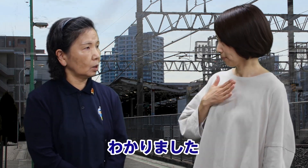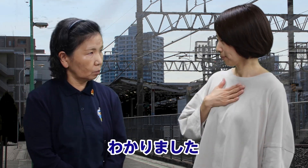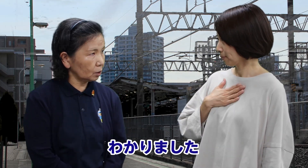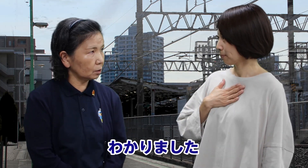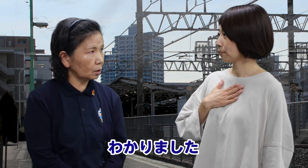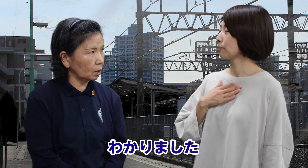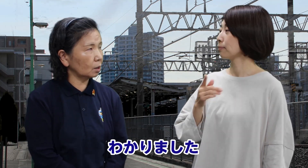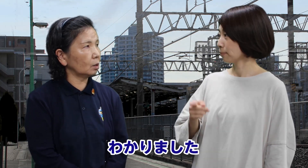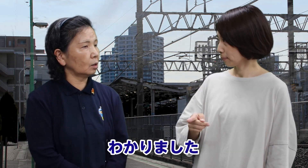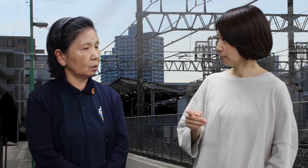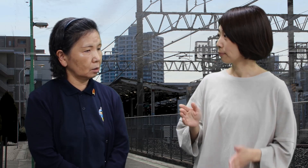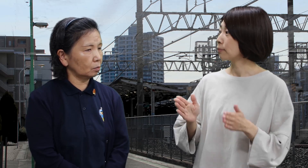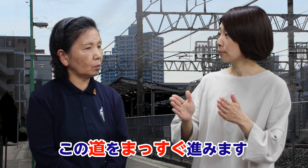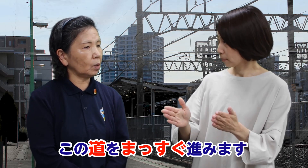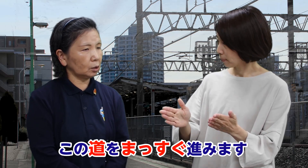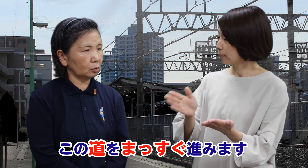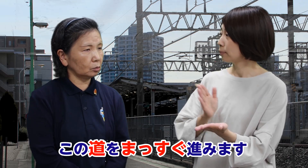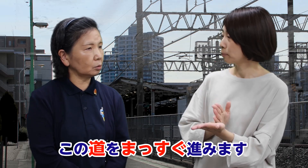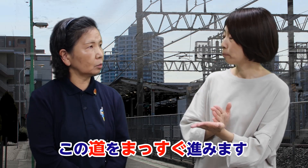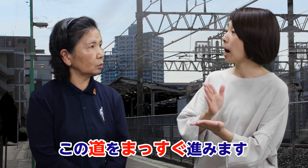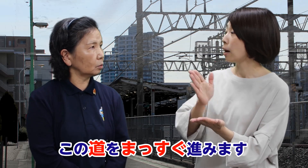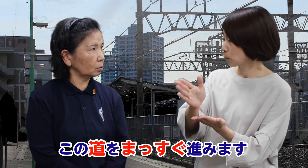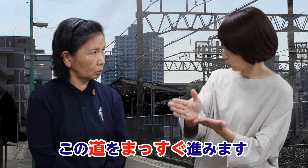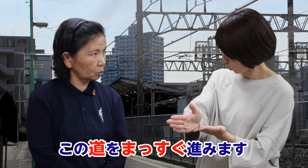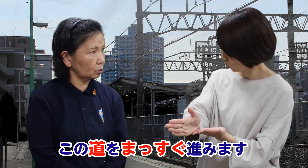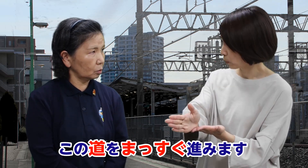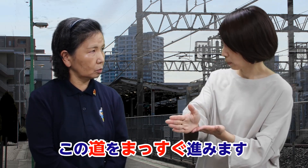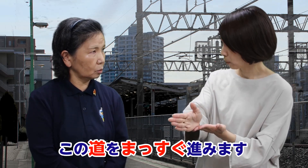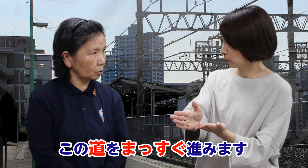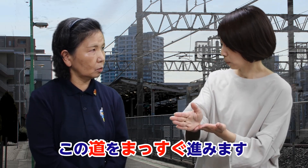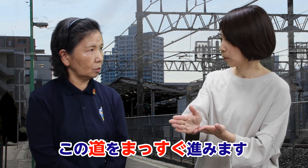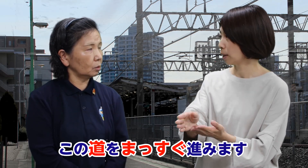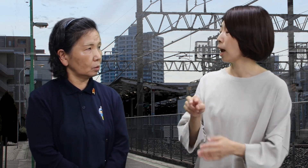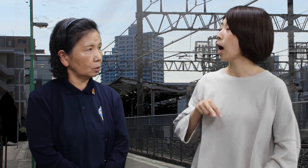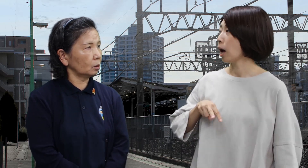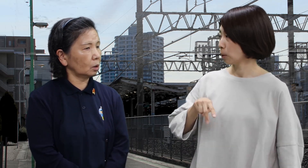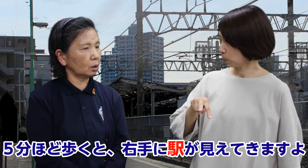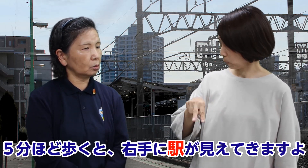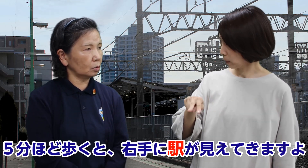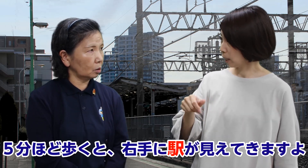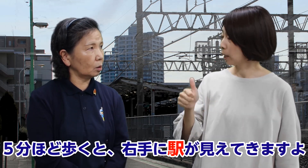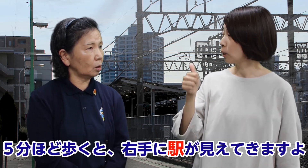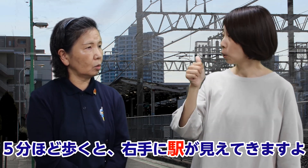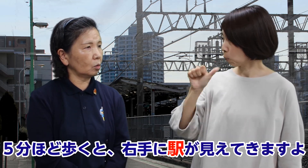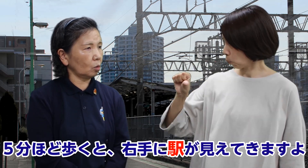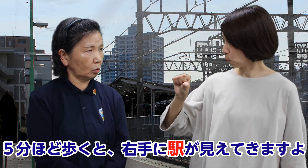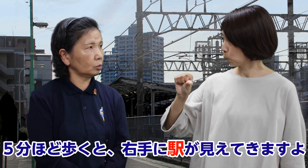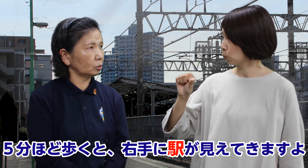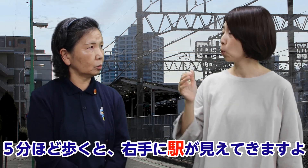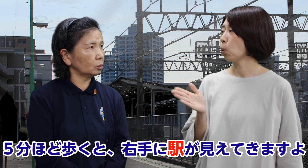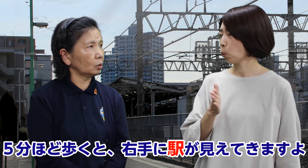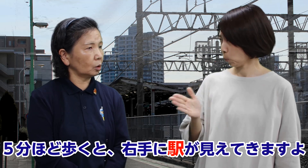わかりました。この道をまっすぐ進みます。5分ほど歩く